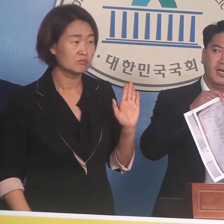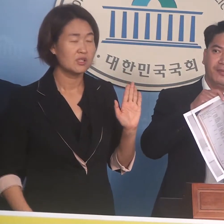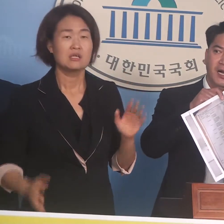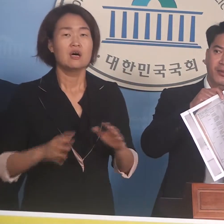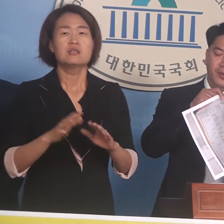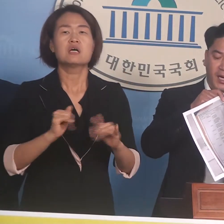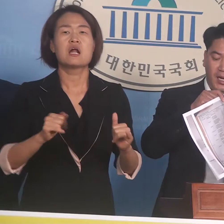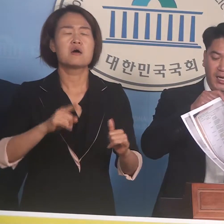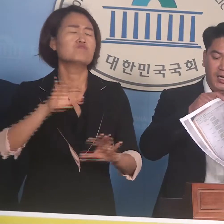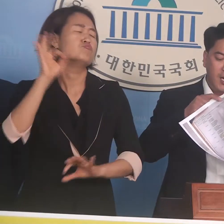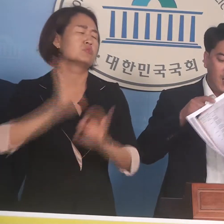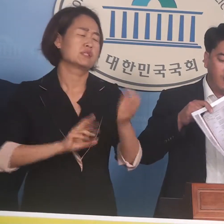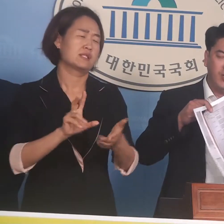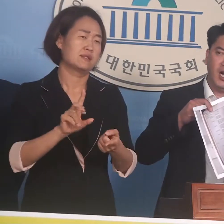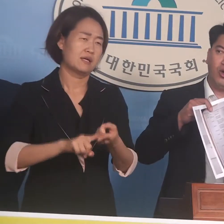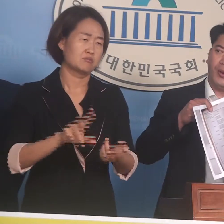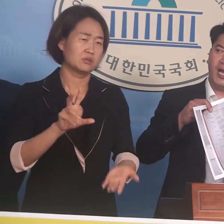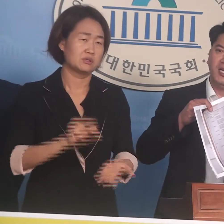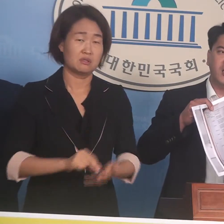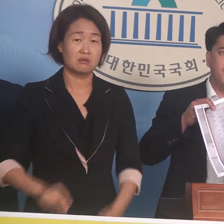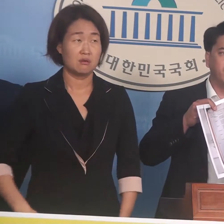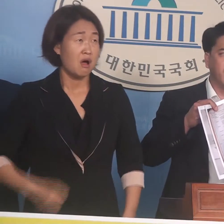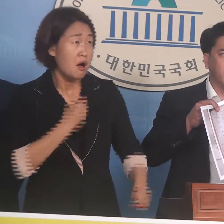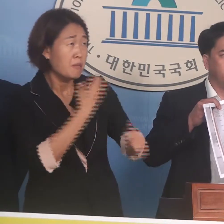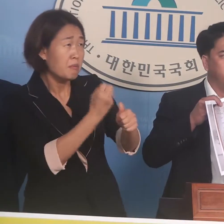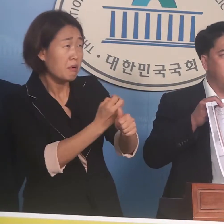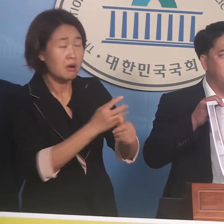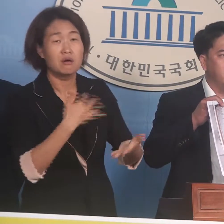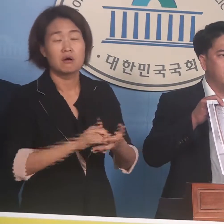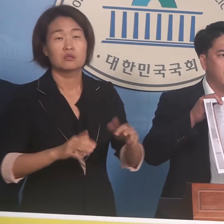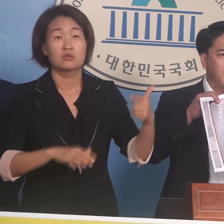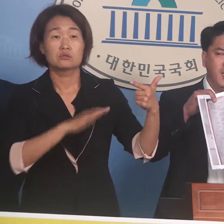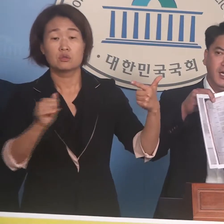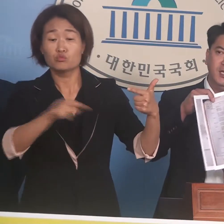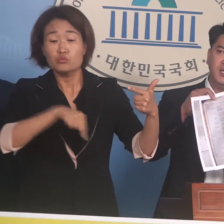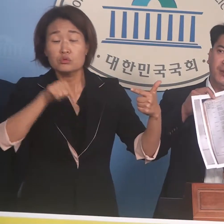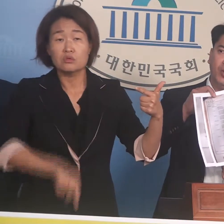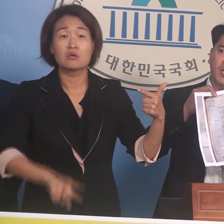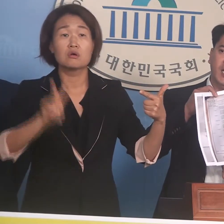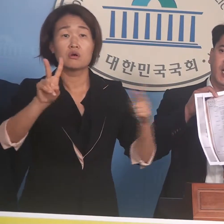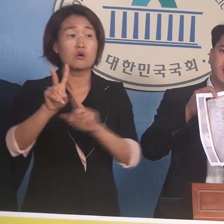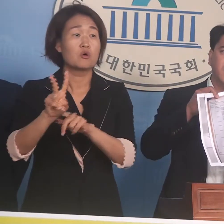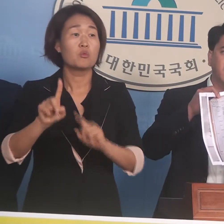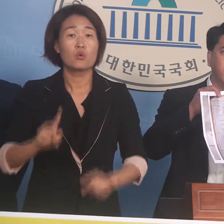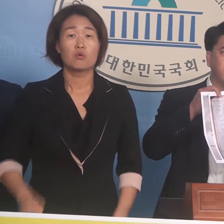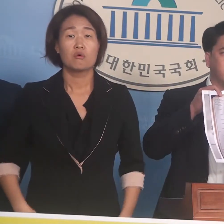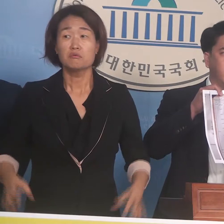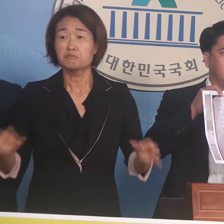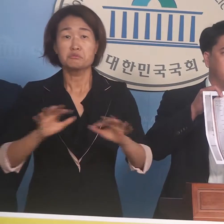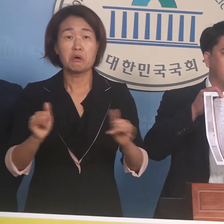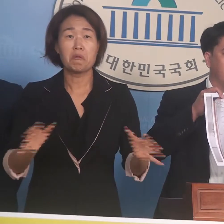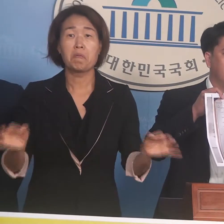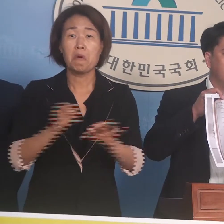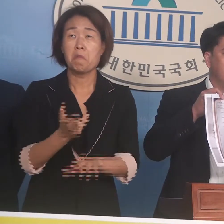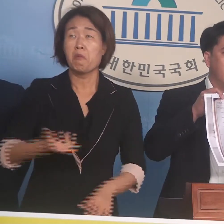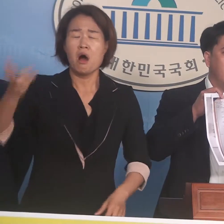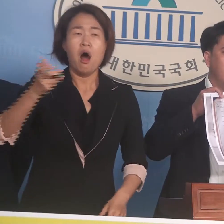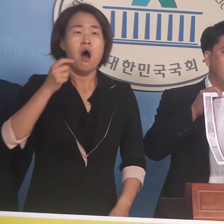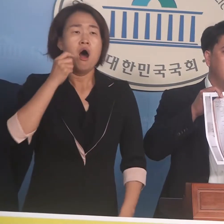인사에 대한 관련입니다. 우리가 고발한 6명 중에 2명이 인사보직에 대한 승진으로서 들어가